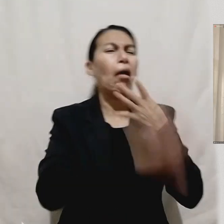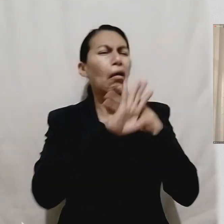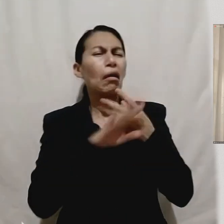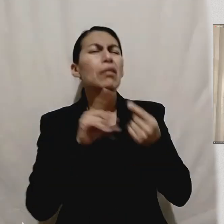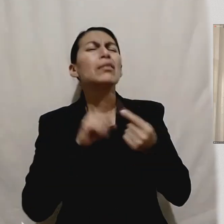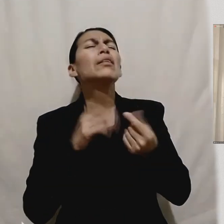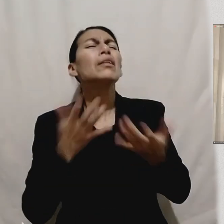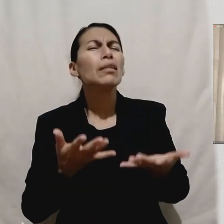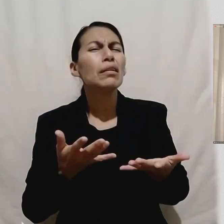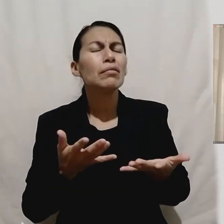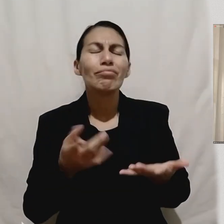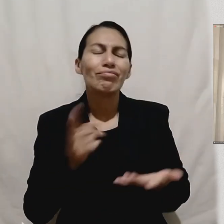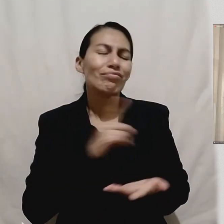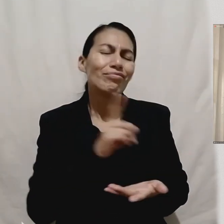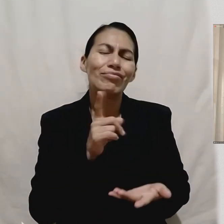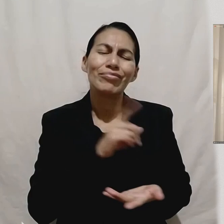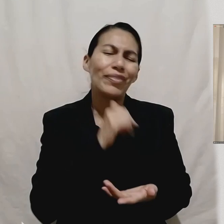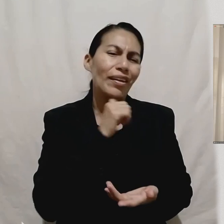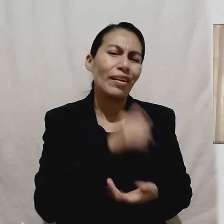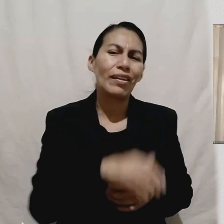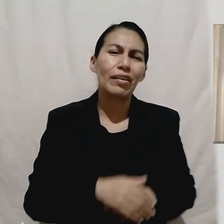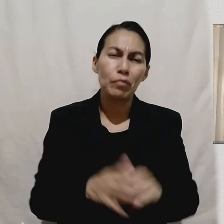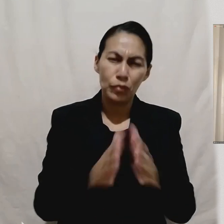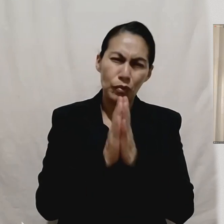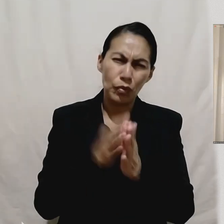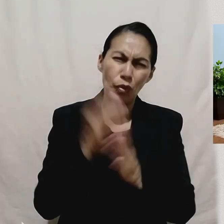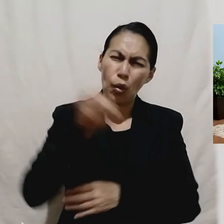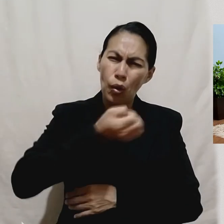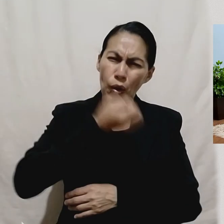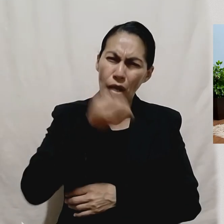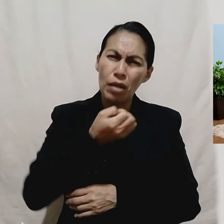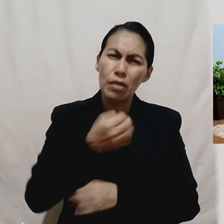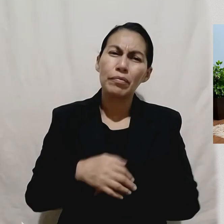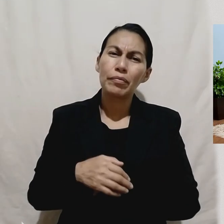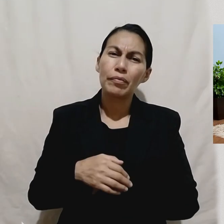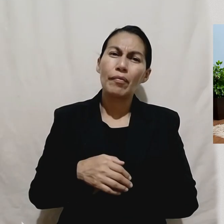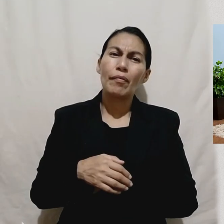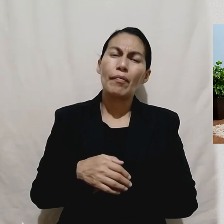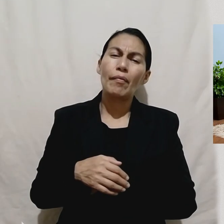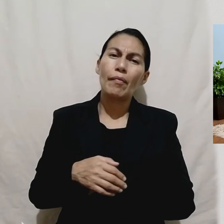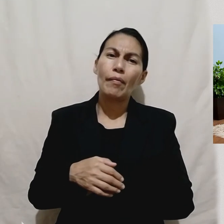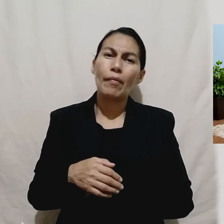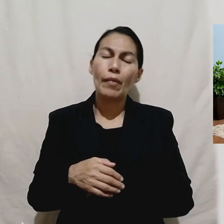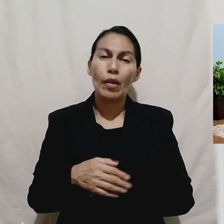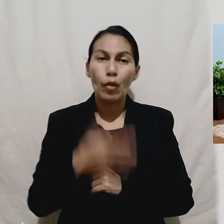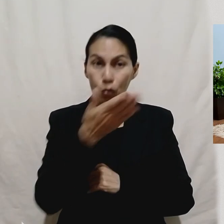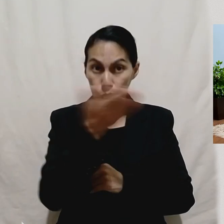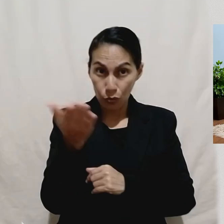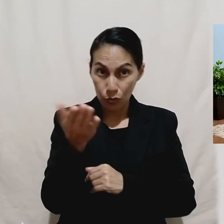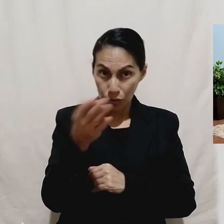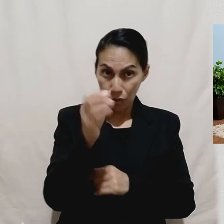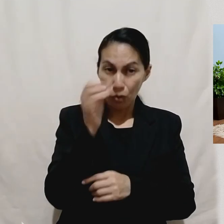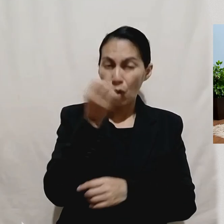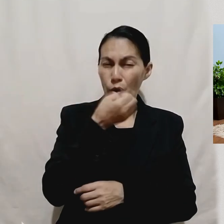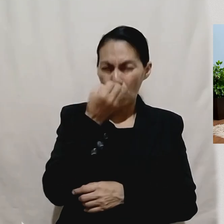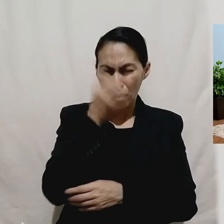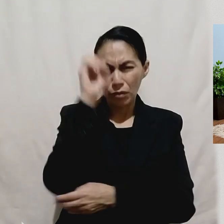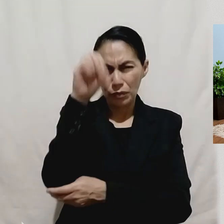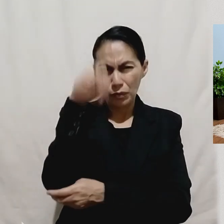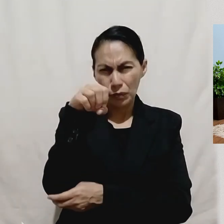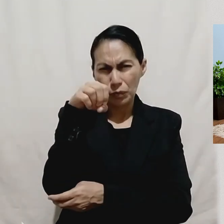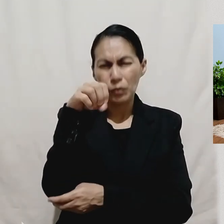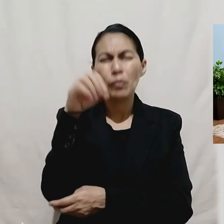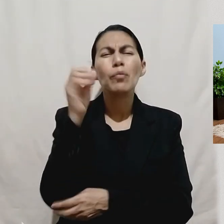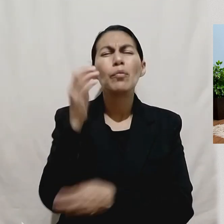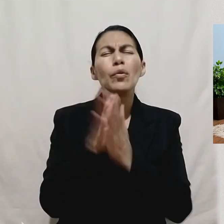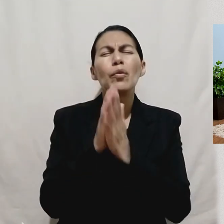quién contra nosotros vamos a orar voy a pedirles que inclinen su rostro ahí donde estás inclina tu rostro y